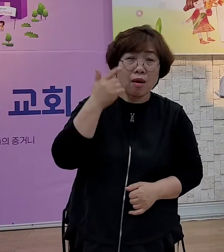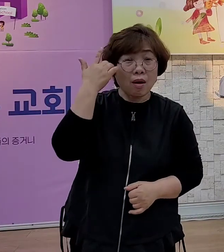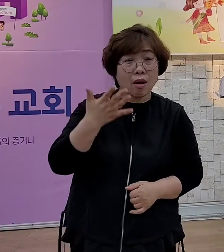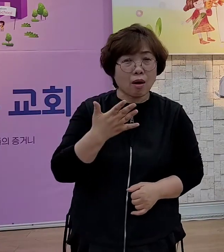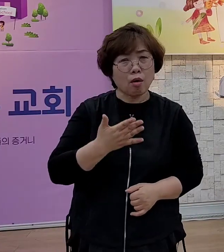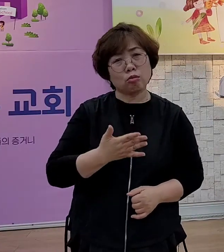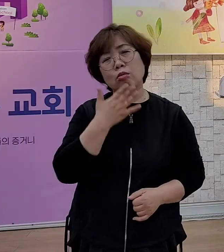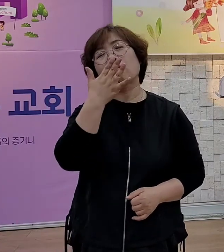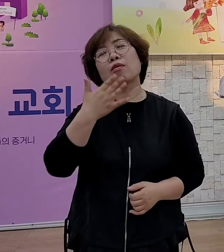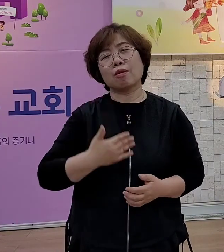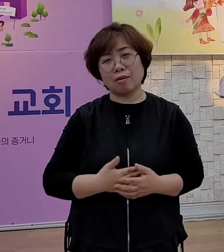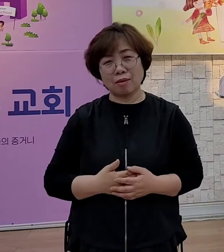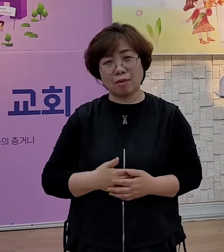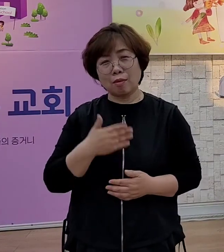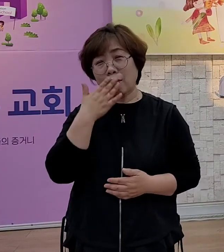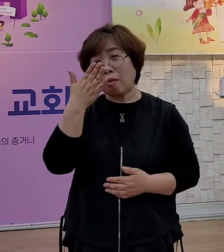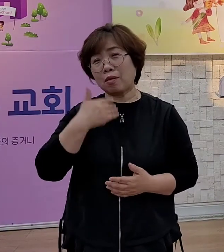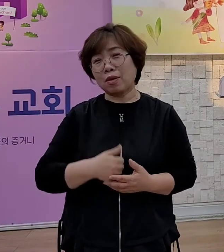가능합니다.